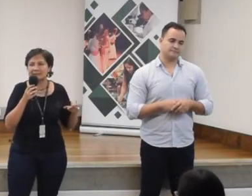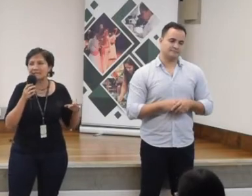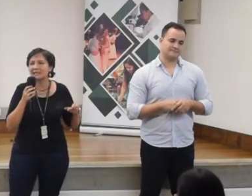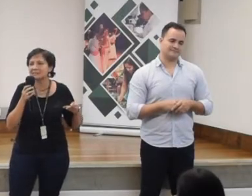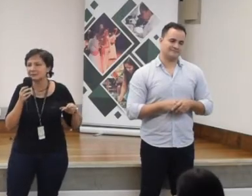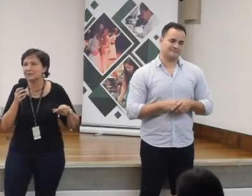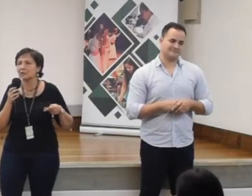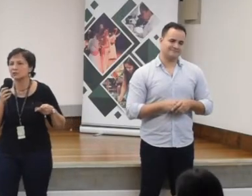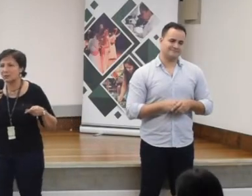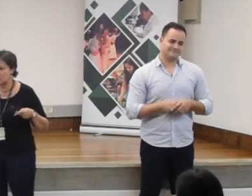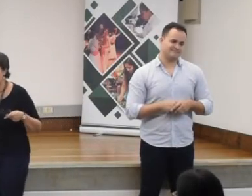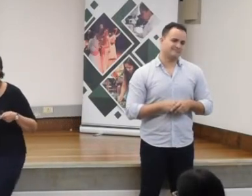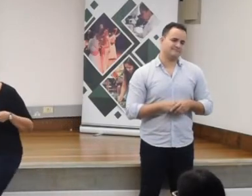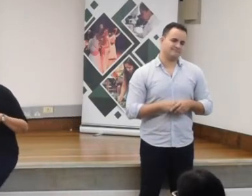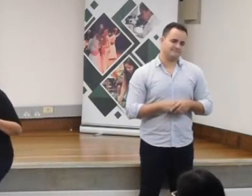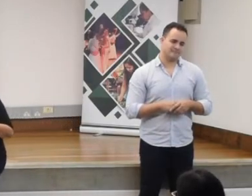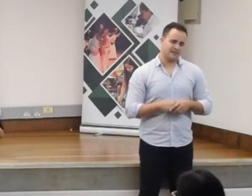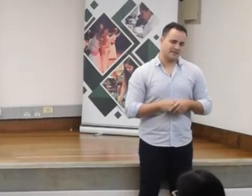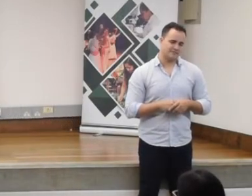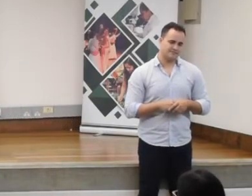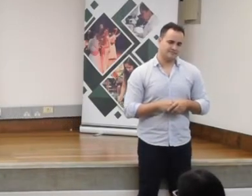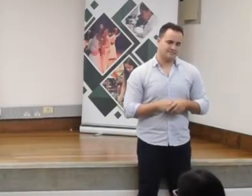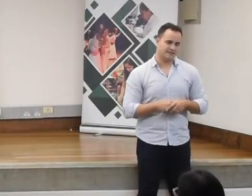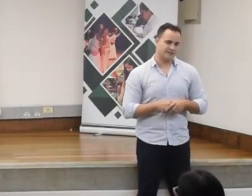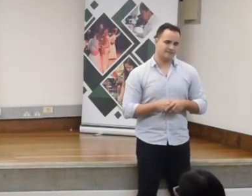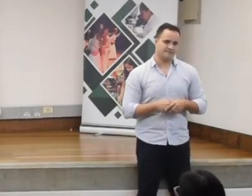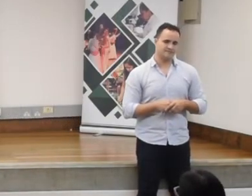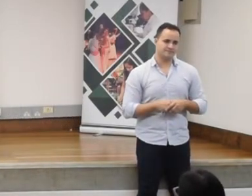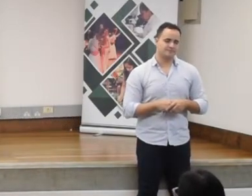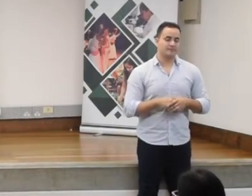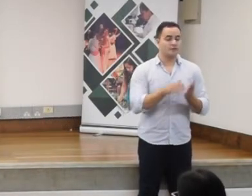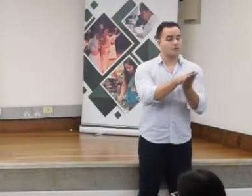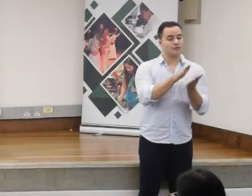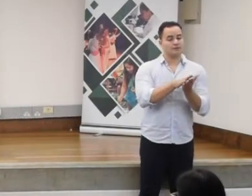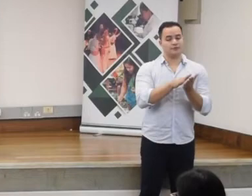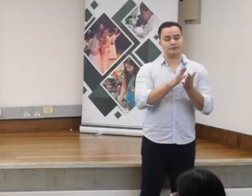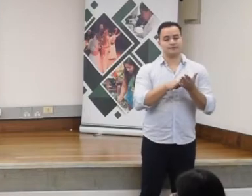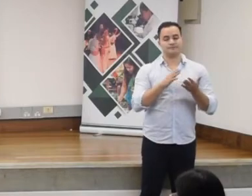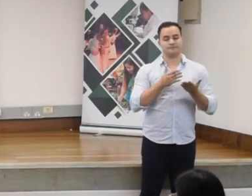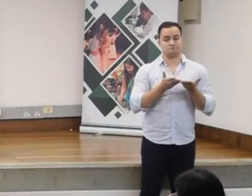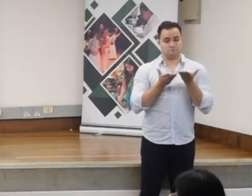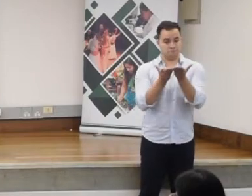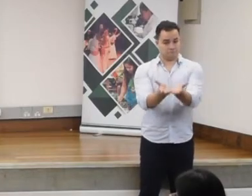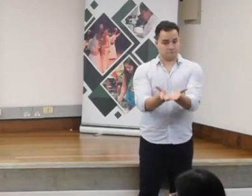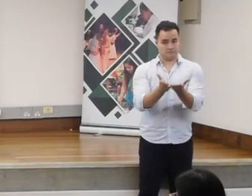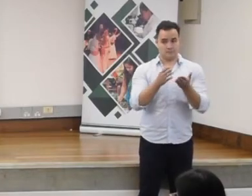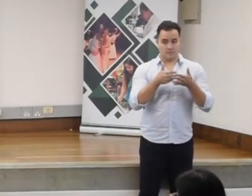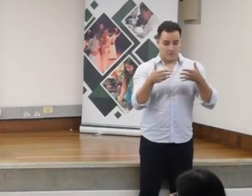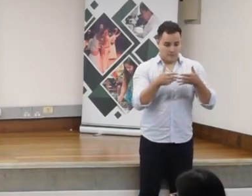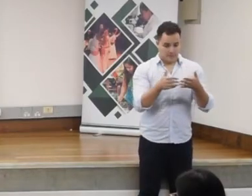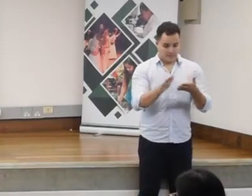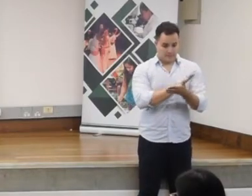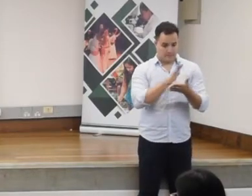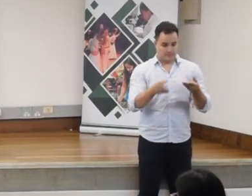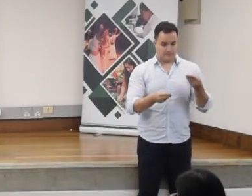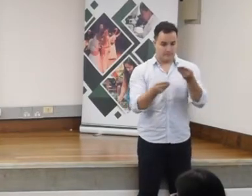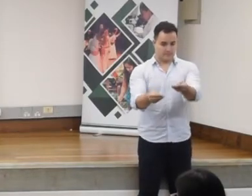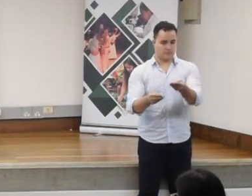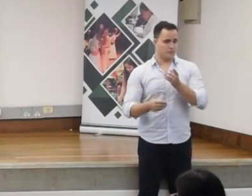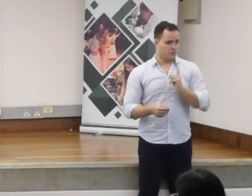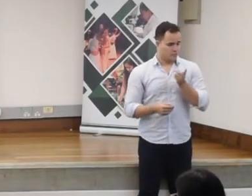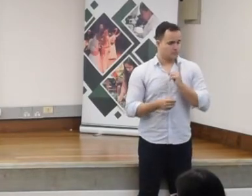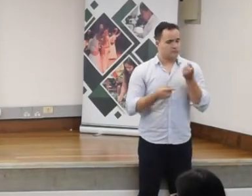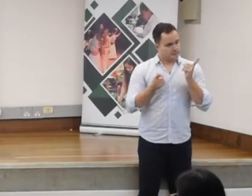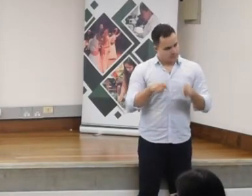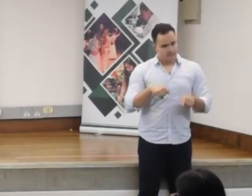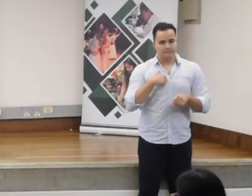orientaciones pactadas entre los miembros de la red. Ese documento no lo entregamos solamente en papel, sino que lo entregamos a